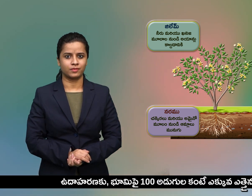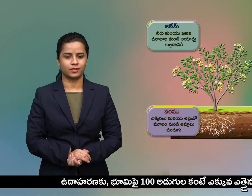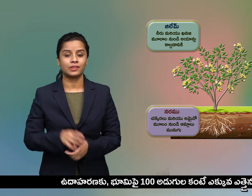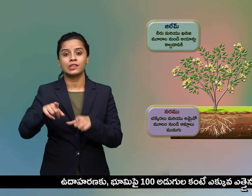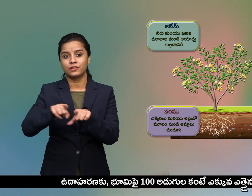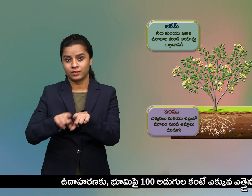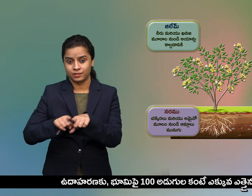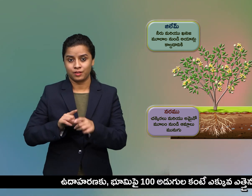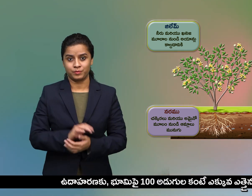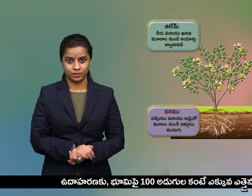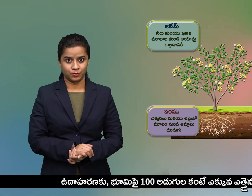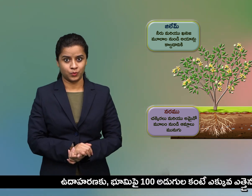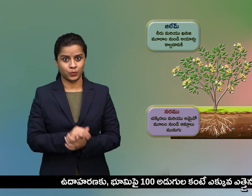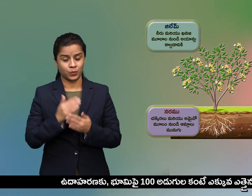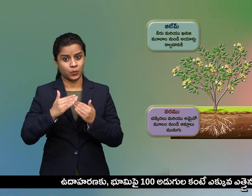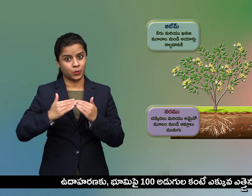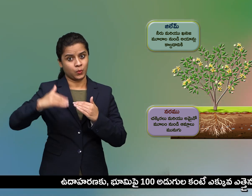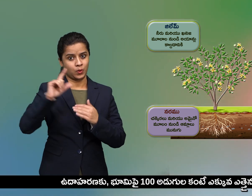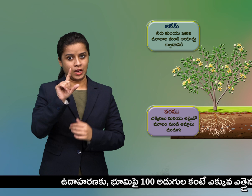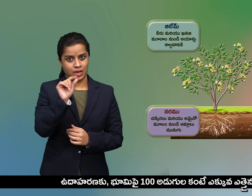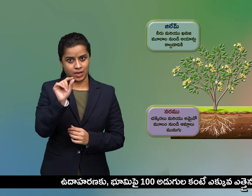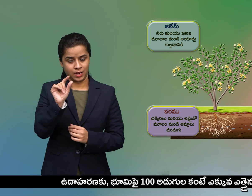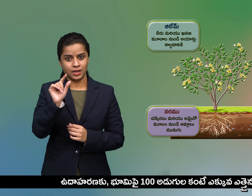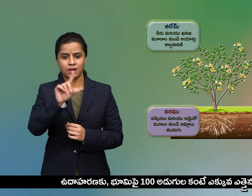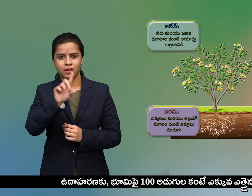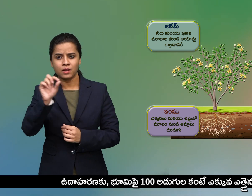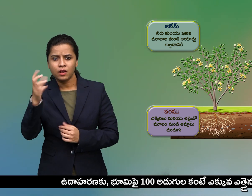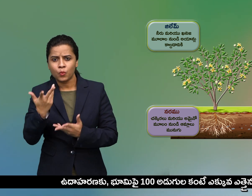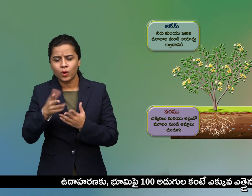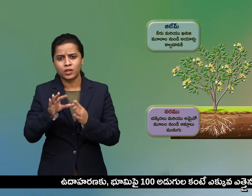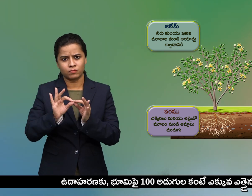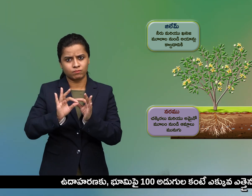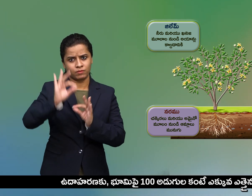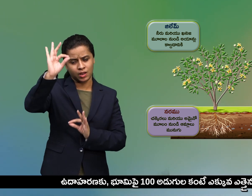ఉదాహరణకు, భూమిపై 100 అడుగుల కంటే ఎక్కువ ఎత్తైన మొక్క కోసం